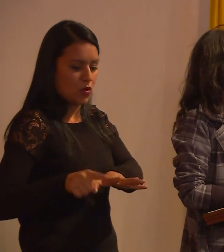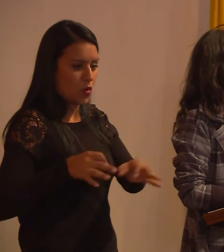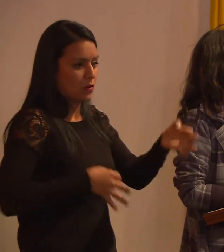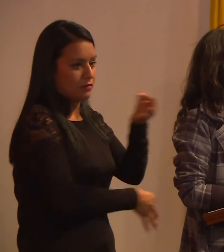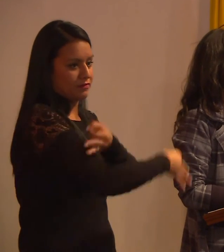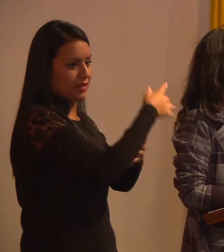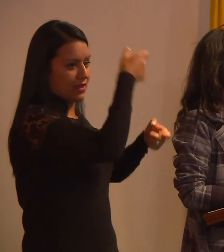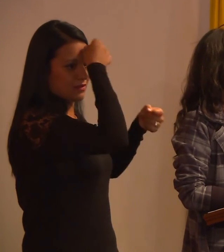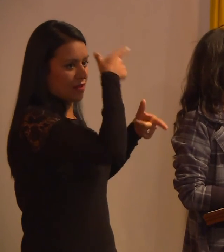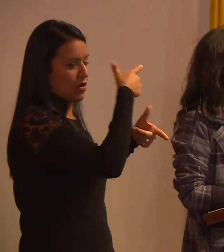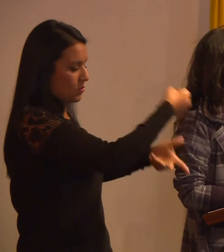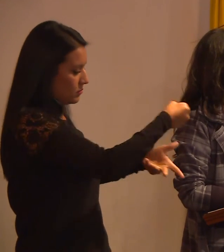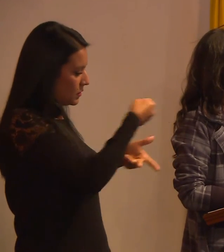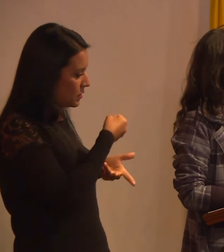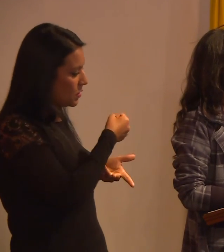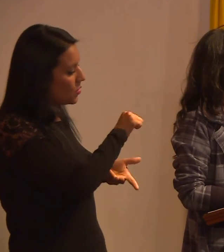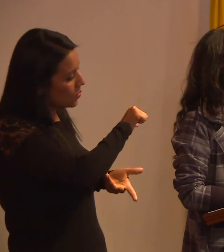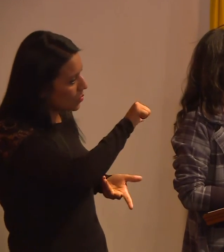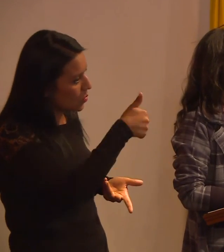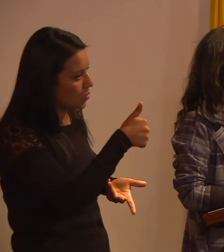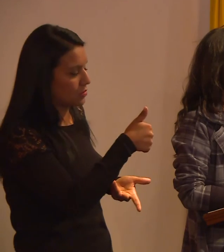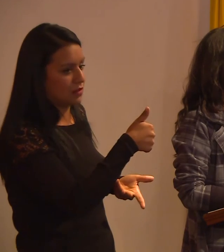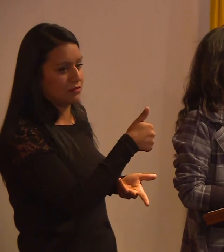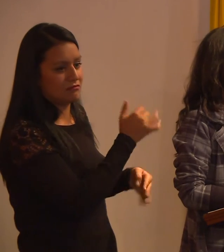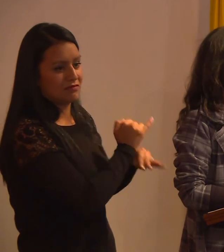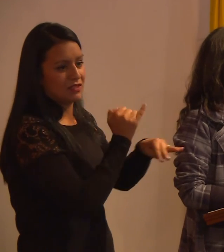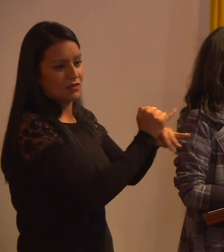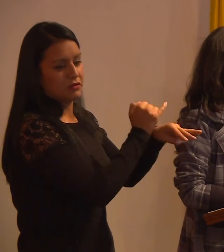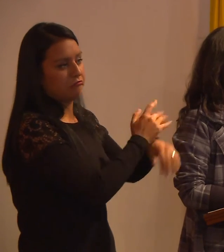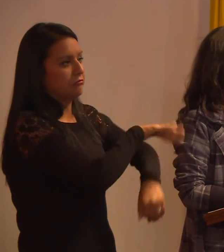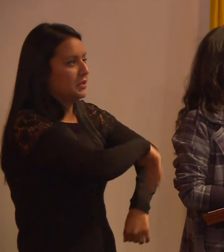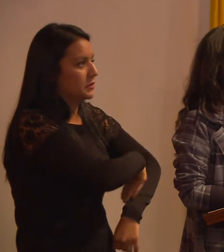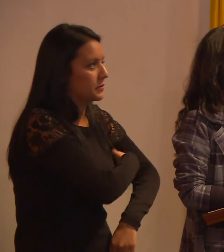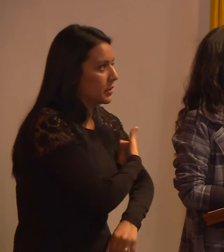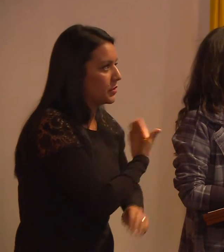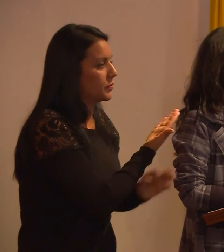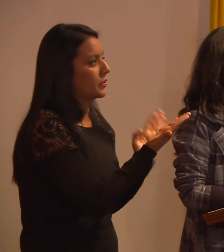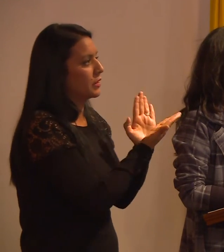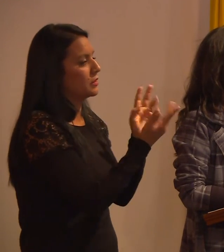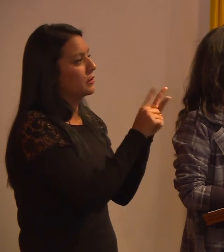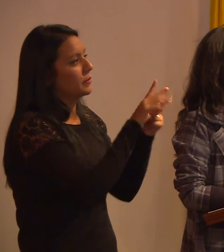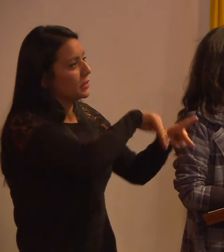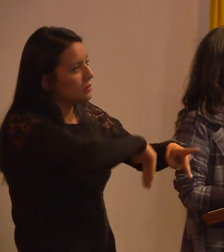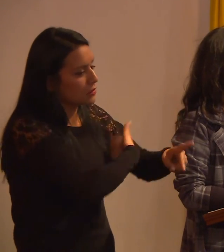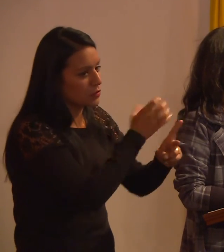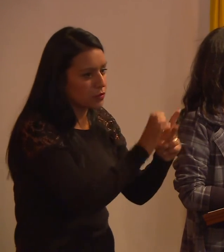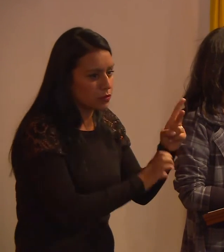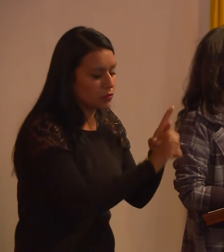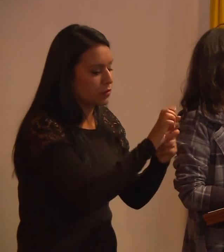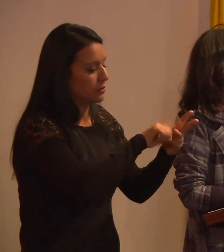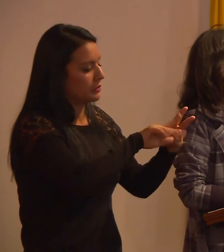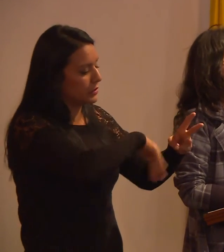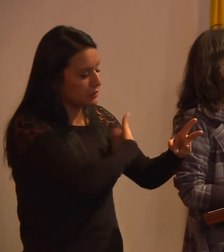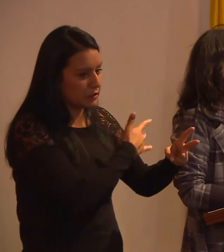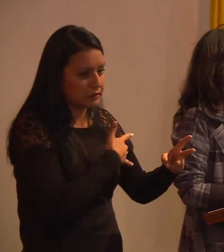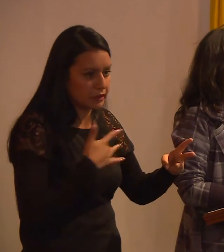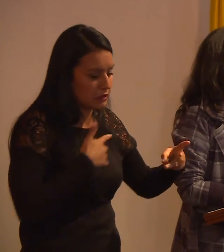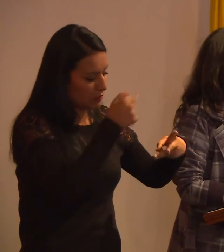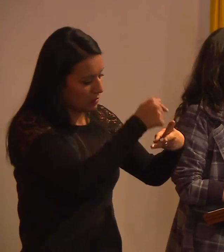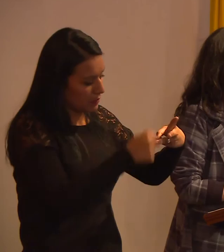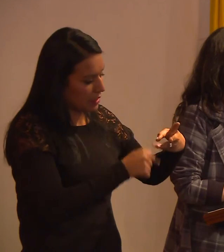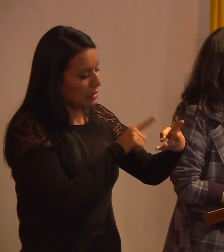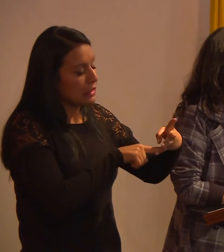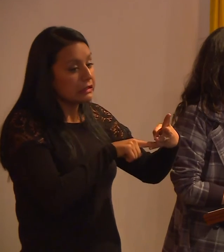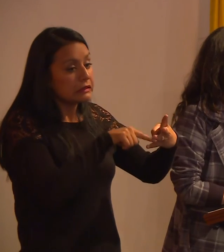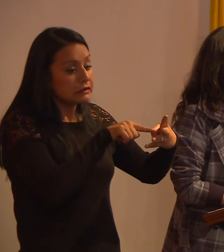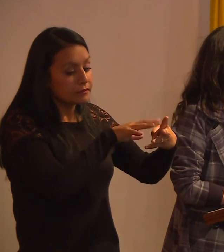se ejecutan por otras instancias, el Ministerio de Educación, el Ministerio de Cultura, el Ministerio de Salud, las